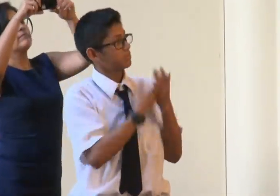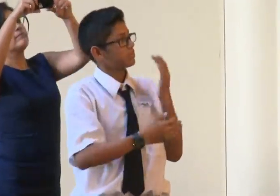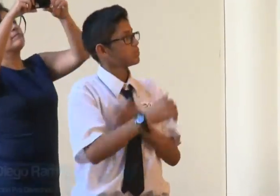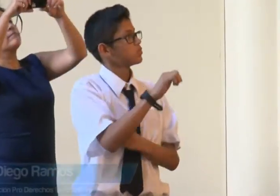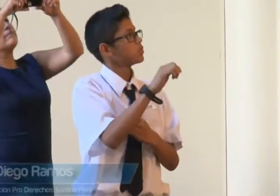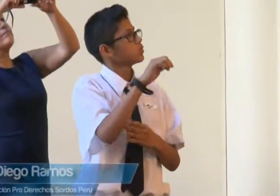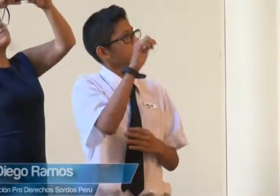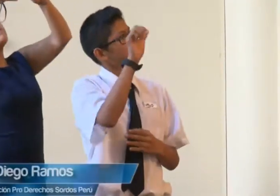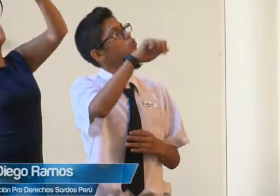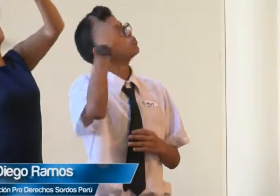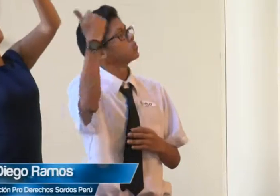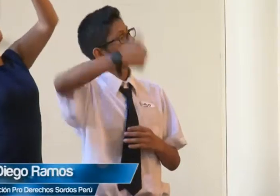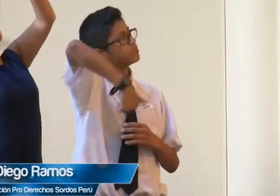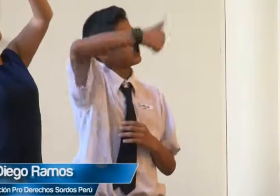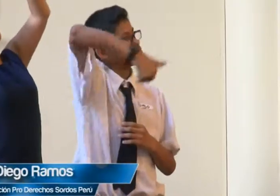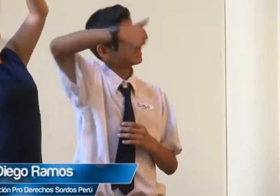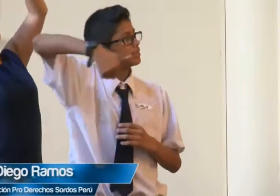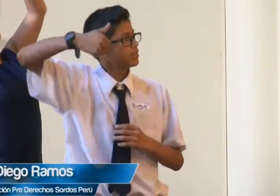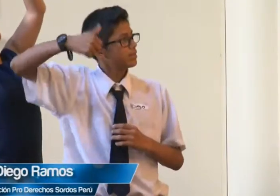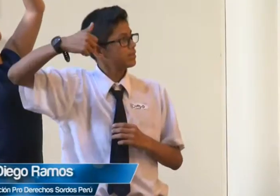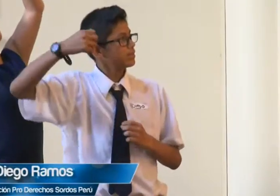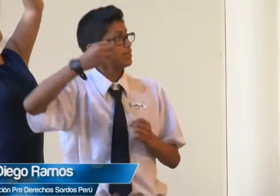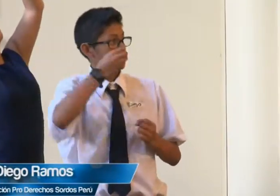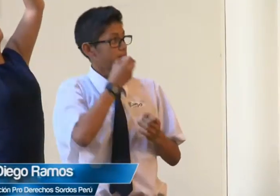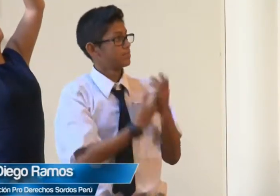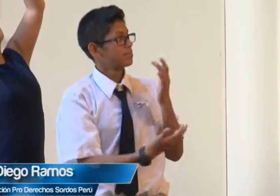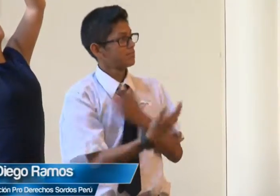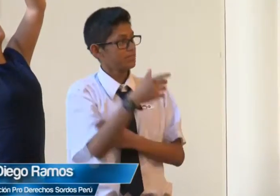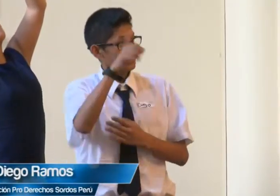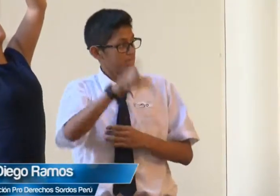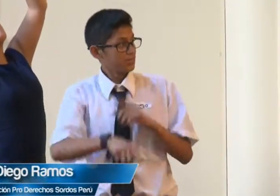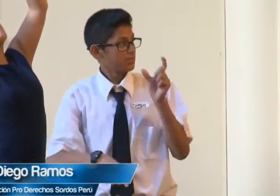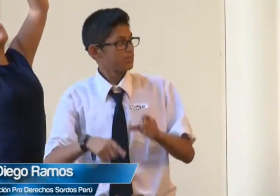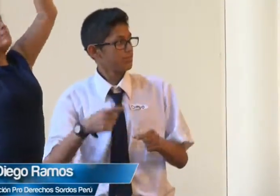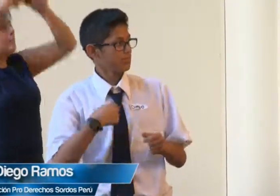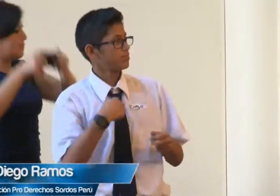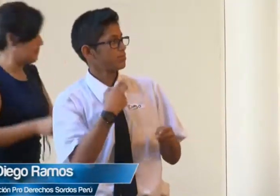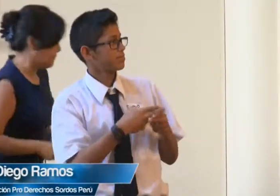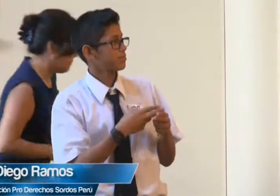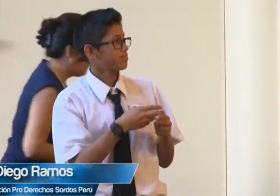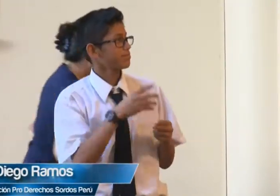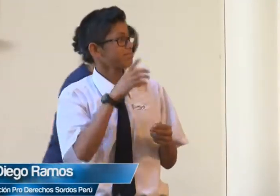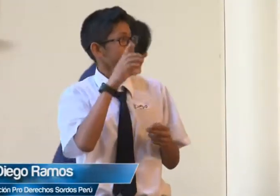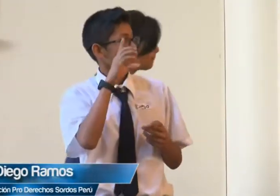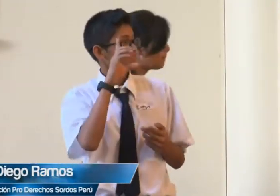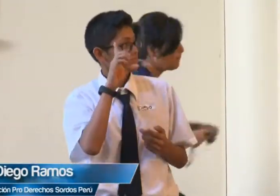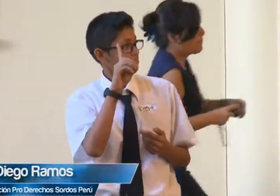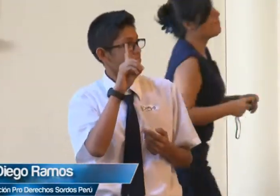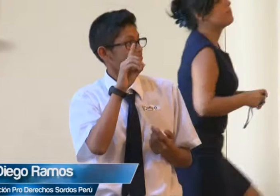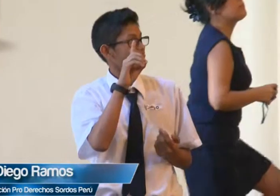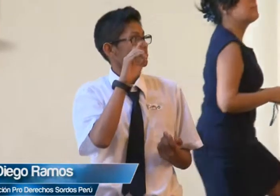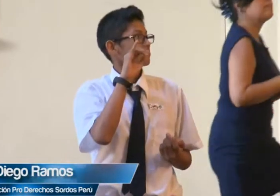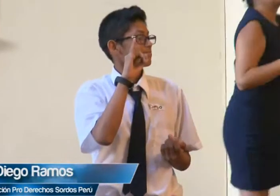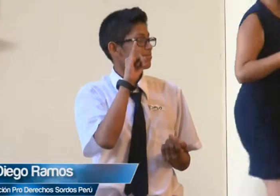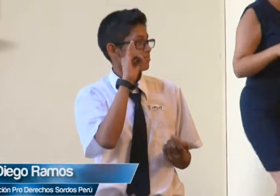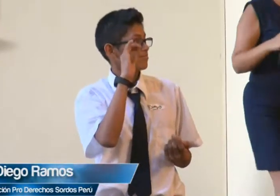buenos días a las autoridades presentes y también saludo a todas aquellas personas que han venido